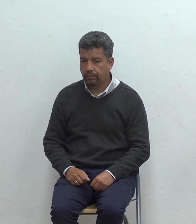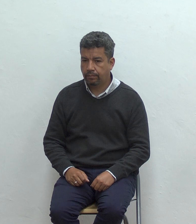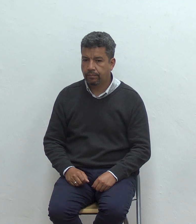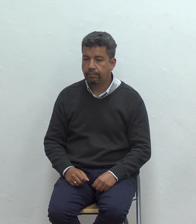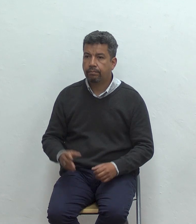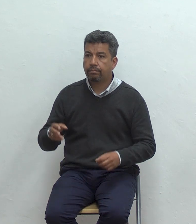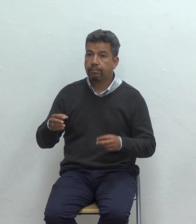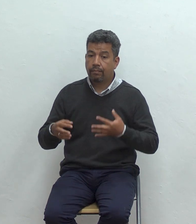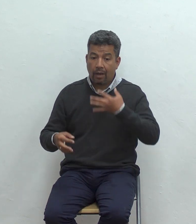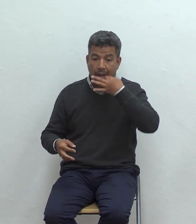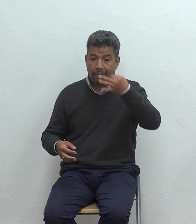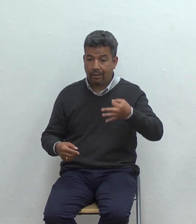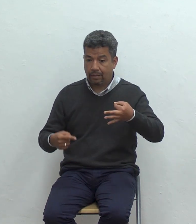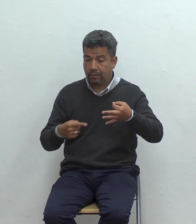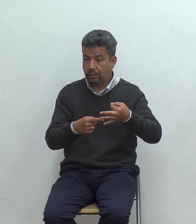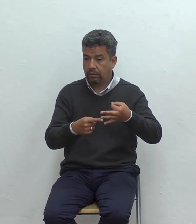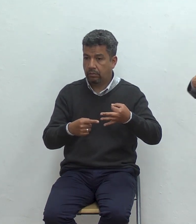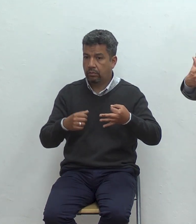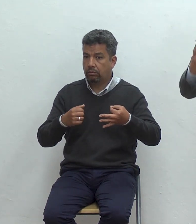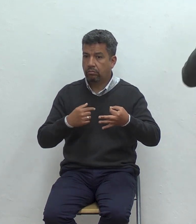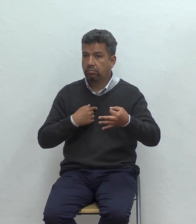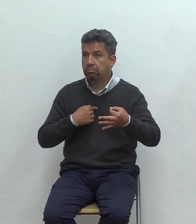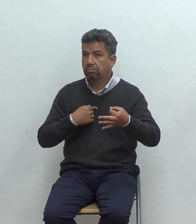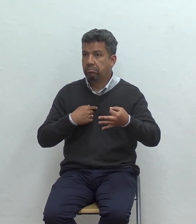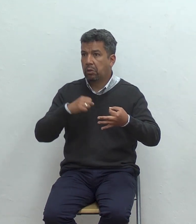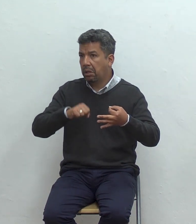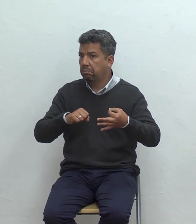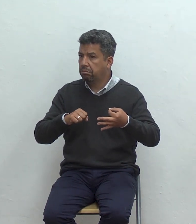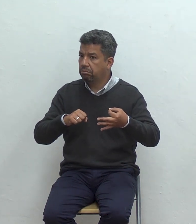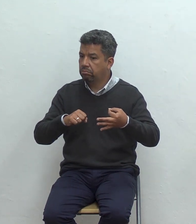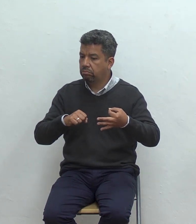Ante la verdad, uno puede tener cuatro